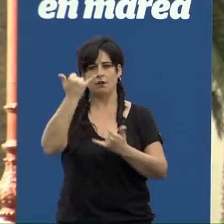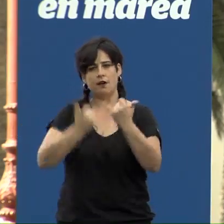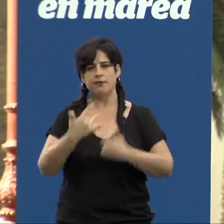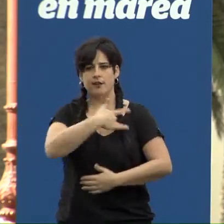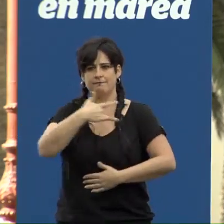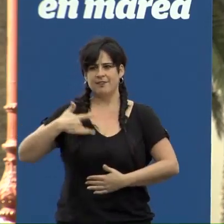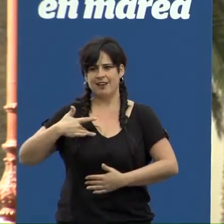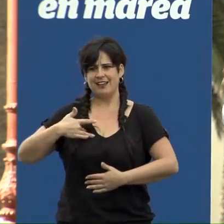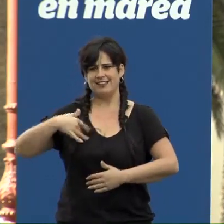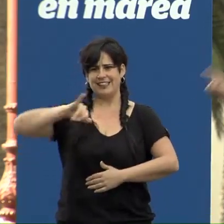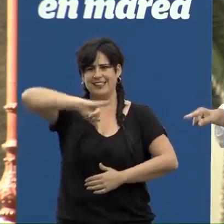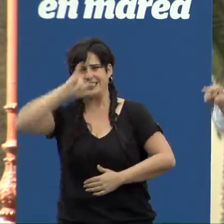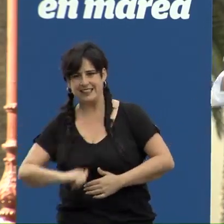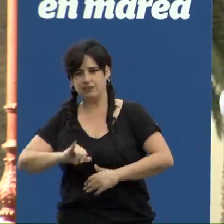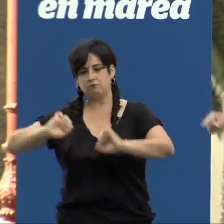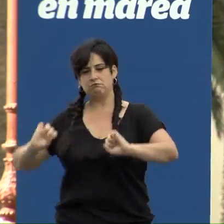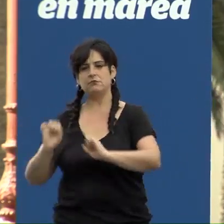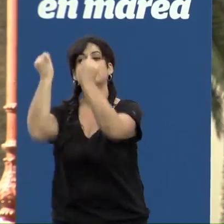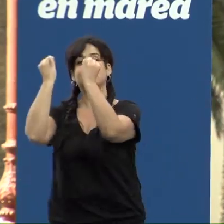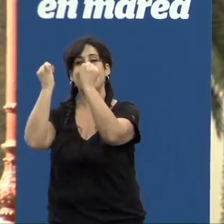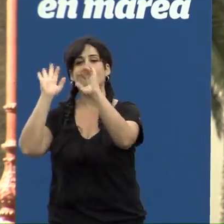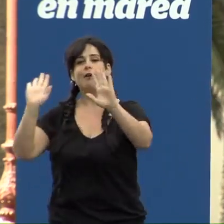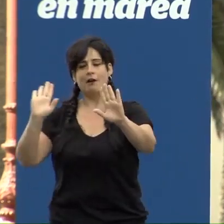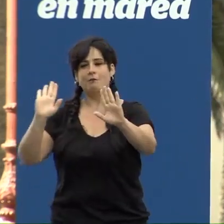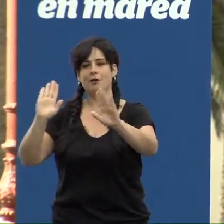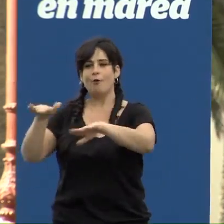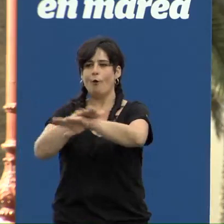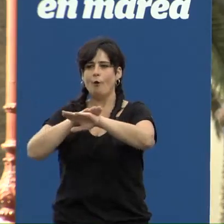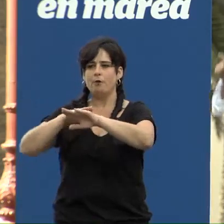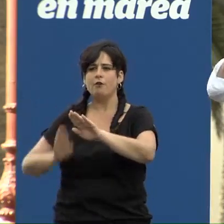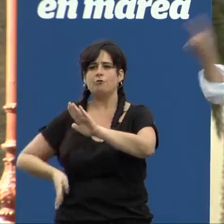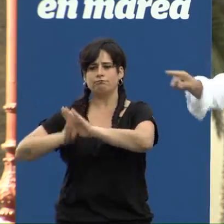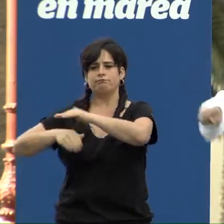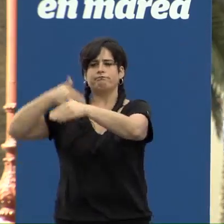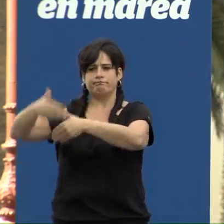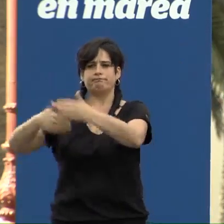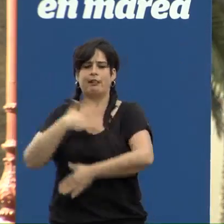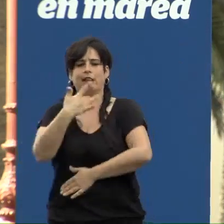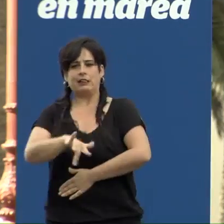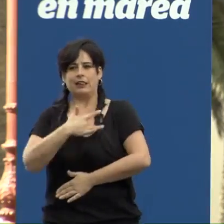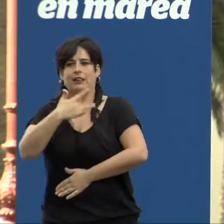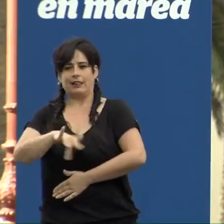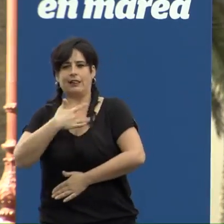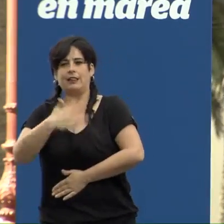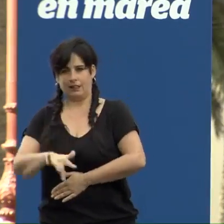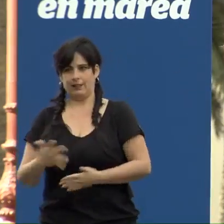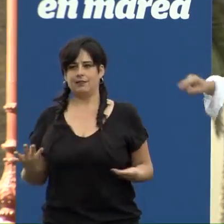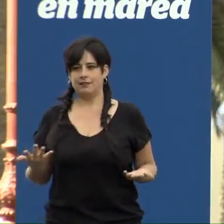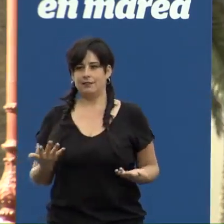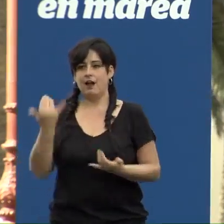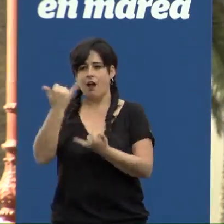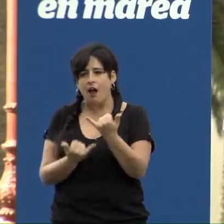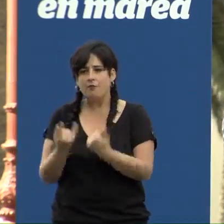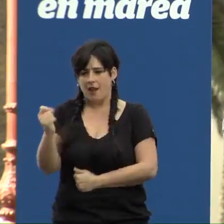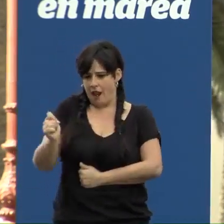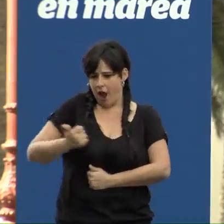caixas quebradas, coa complicidade dos gobernos sucesivos que lle deixaron facer a Méndez e a Galloso o que quixeron con elas, especular en